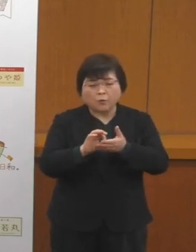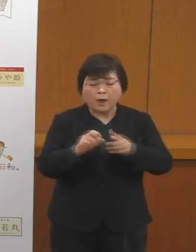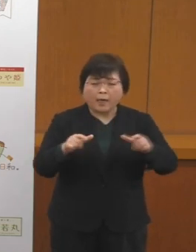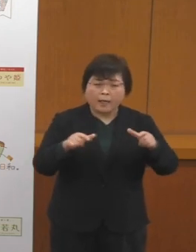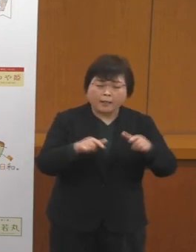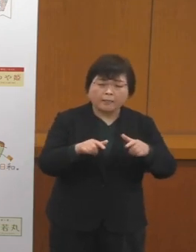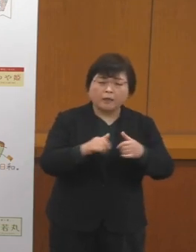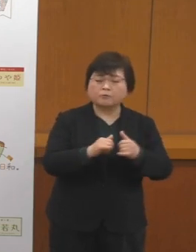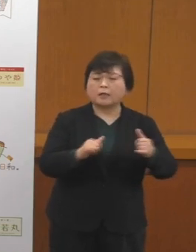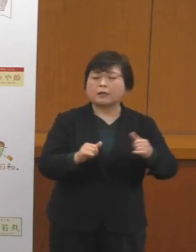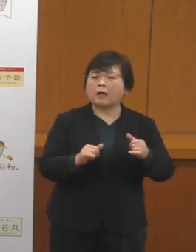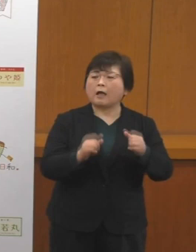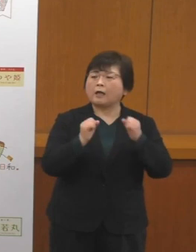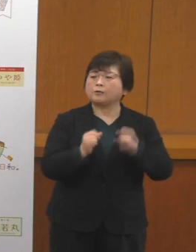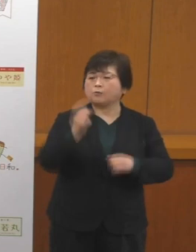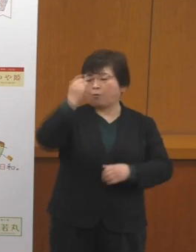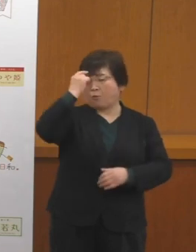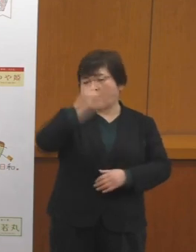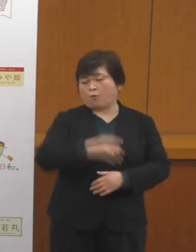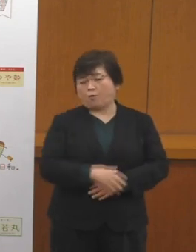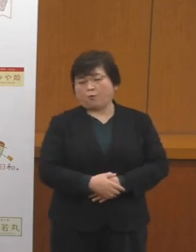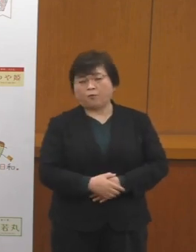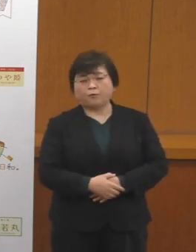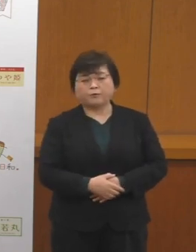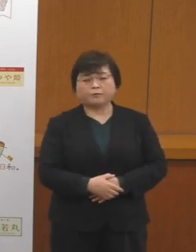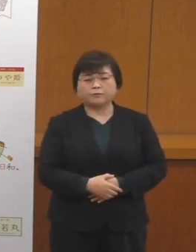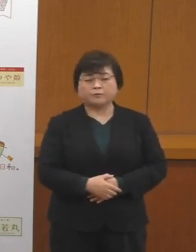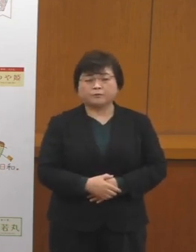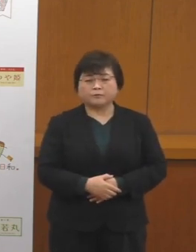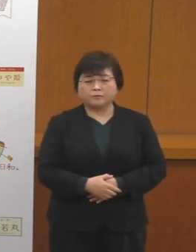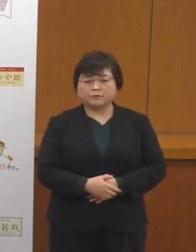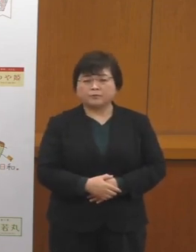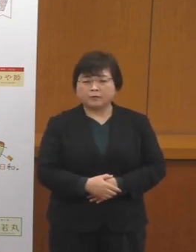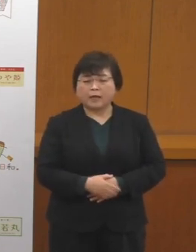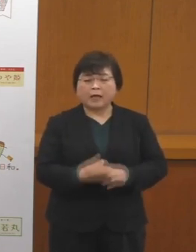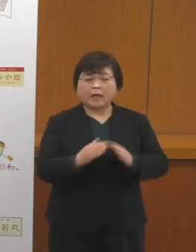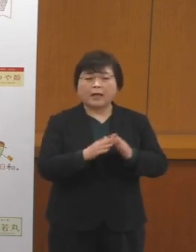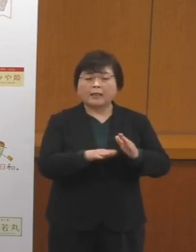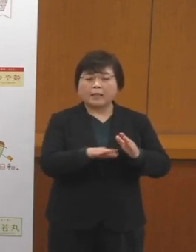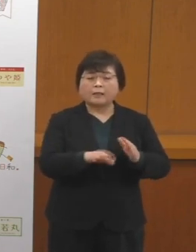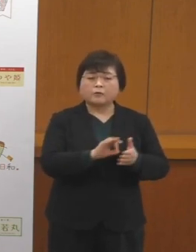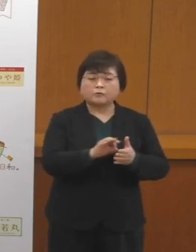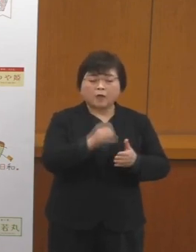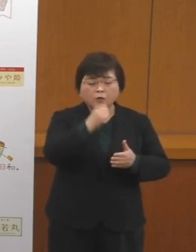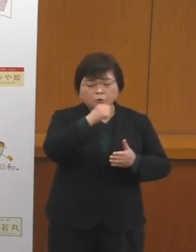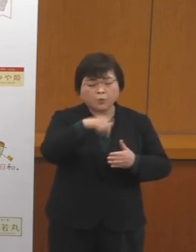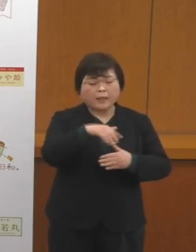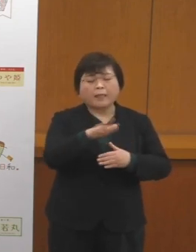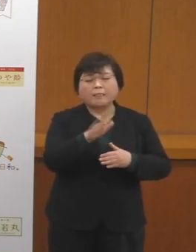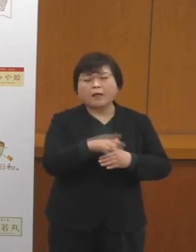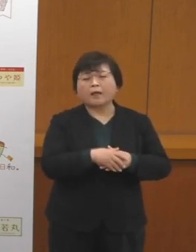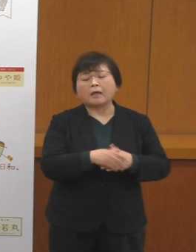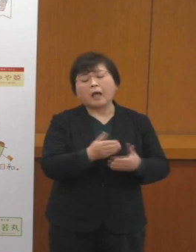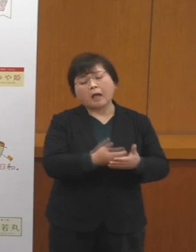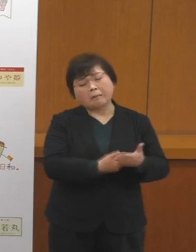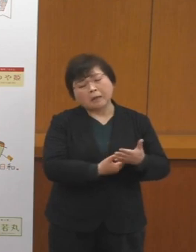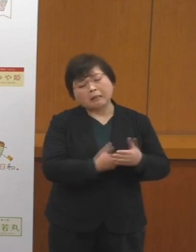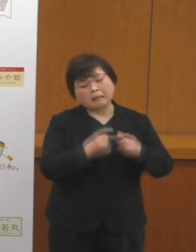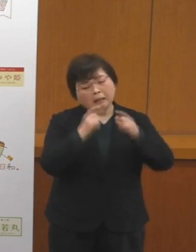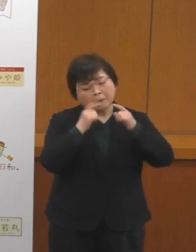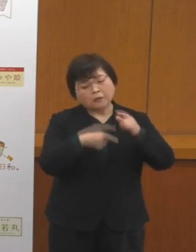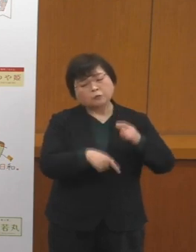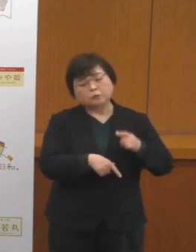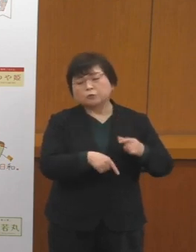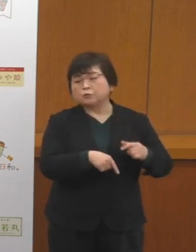いらっしゃるのではないかというふうに思いますこのためご家庭で使う予定がなく余っている